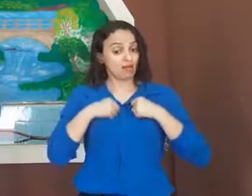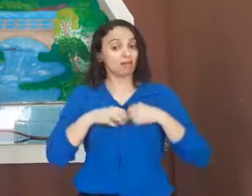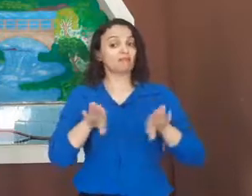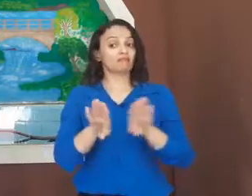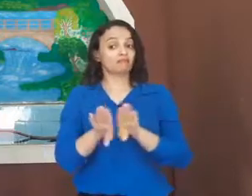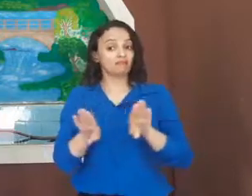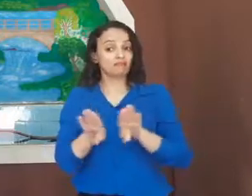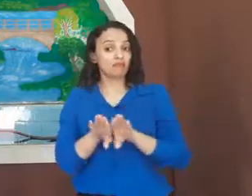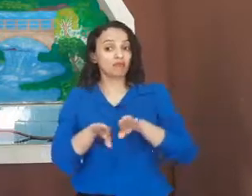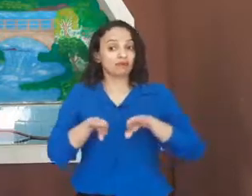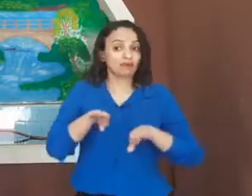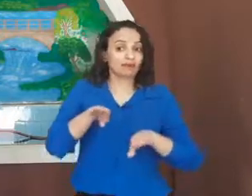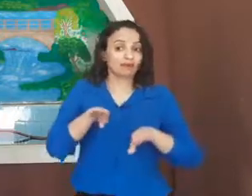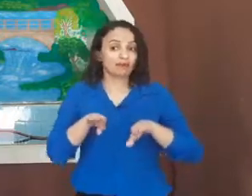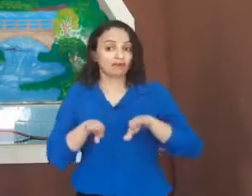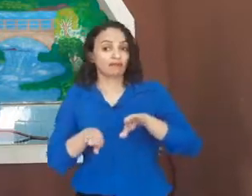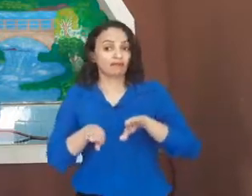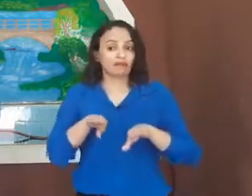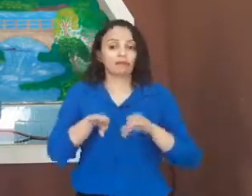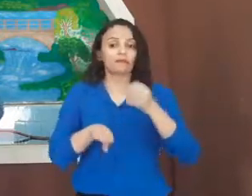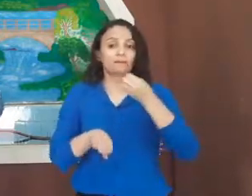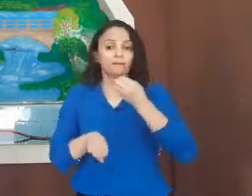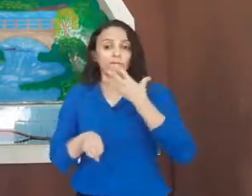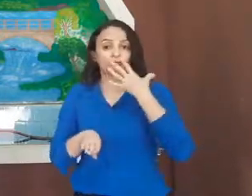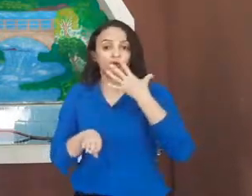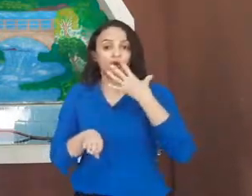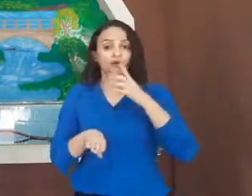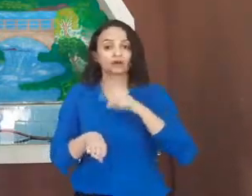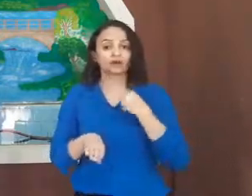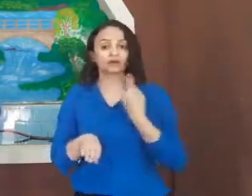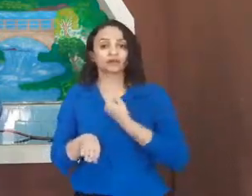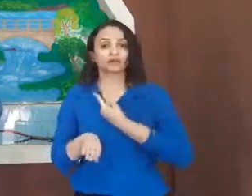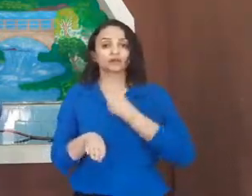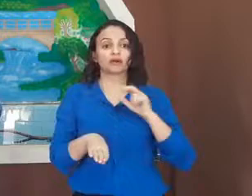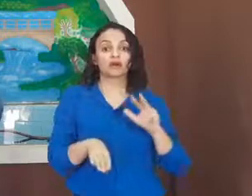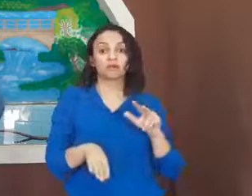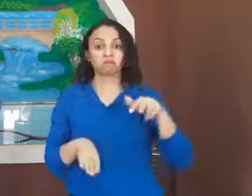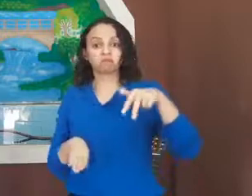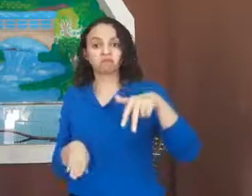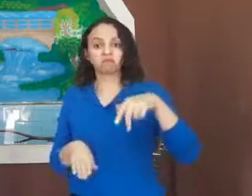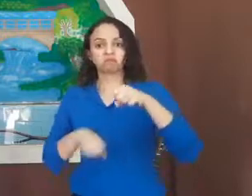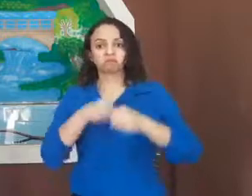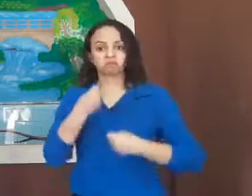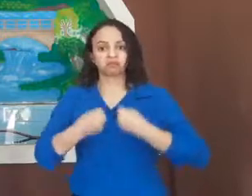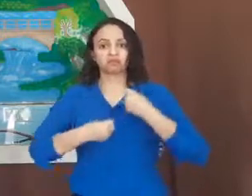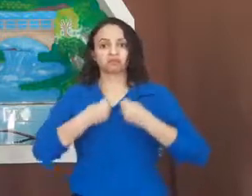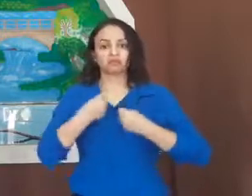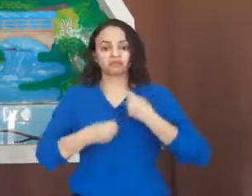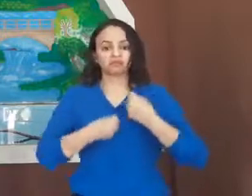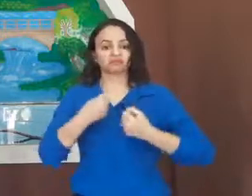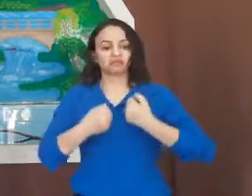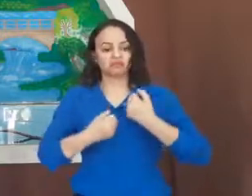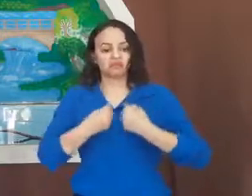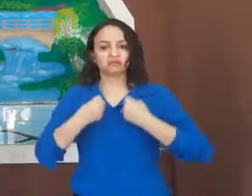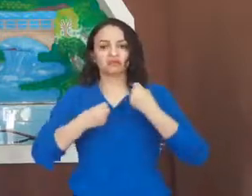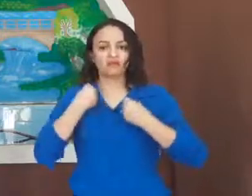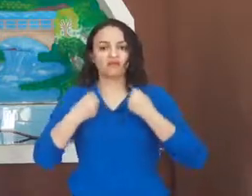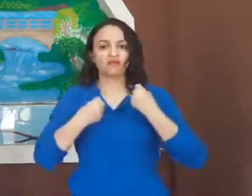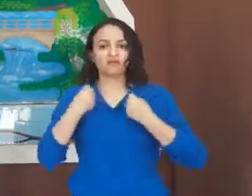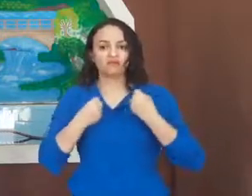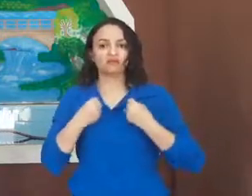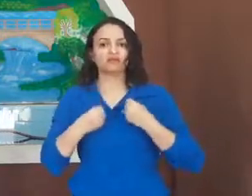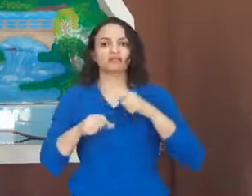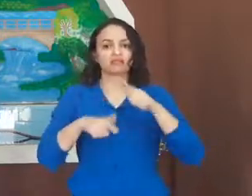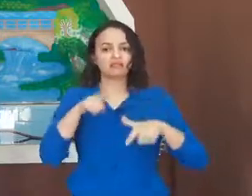para frente. O problema é quando ela começa a ser disfuncional. O problema é quando ela começa a atrapalhar a nossa vida. O problema é